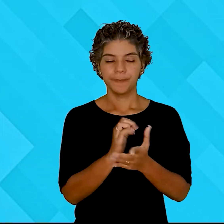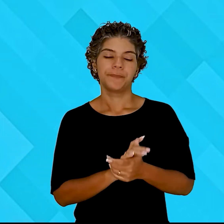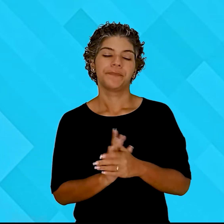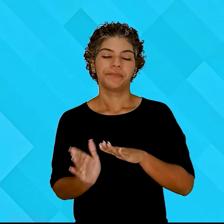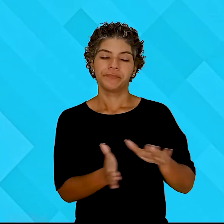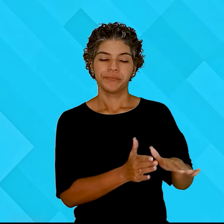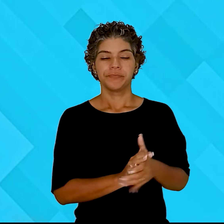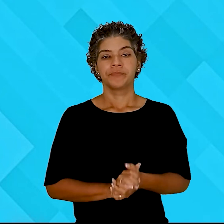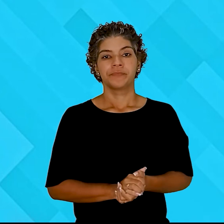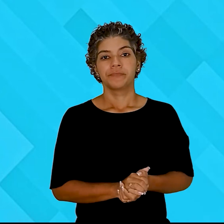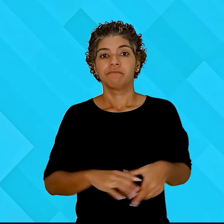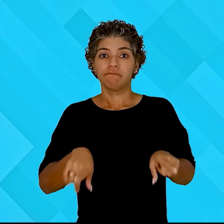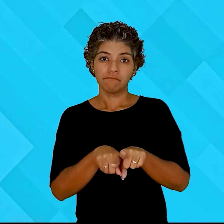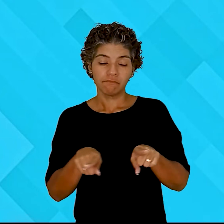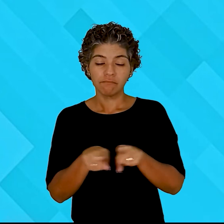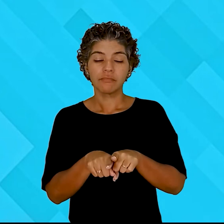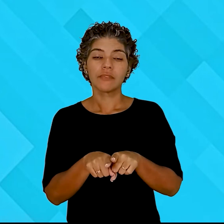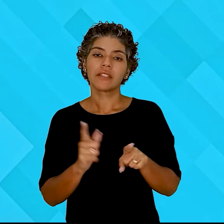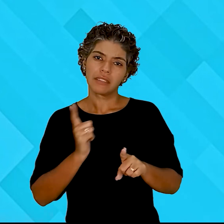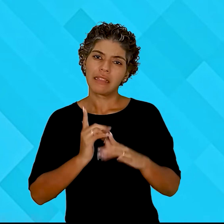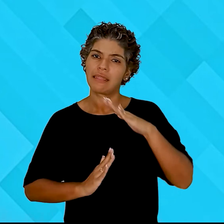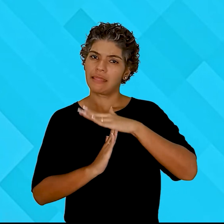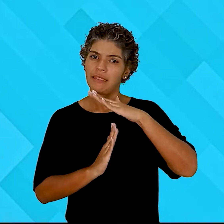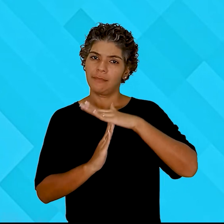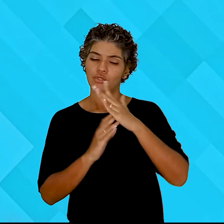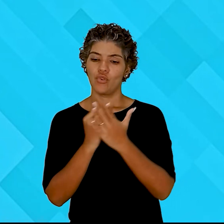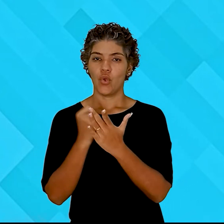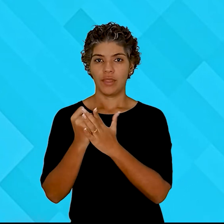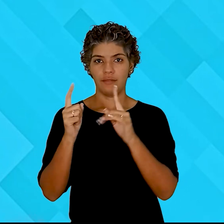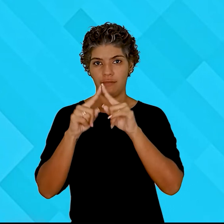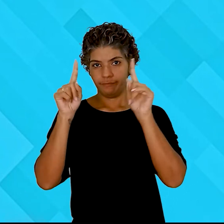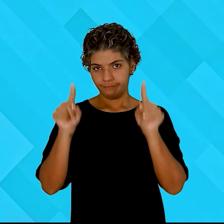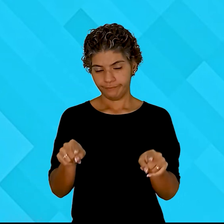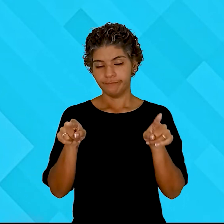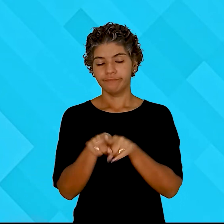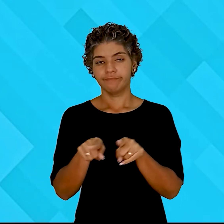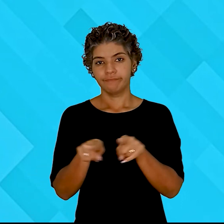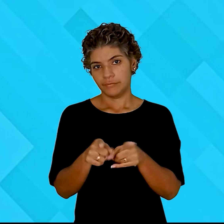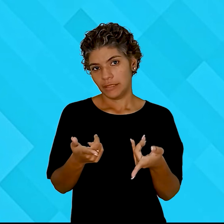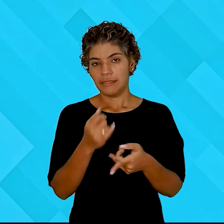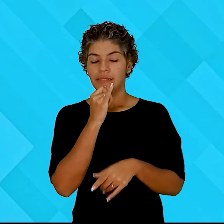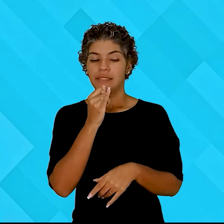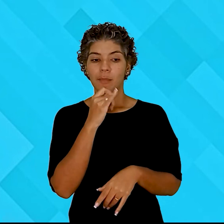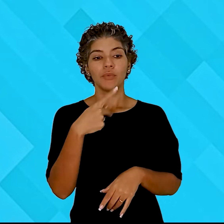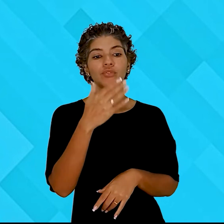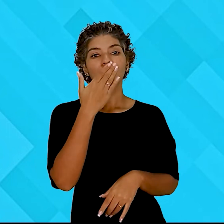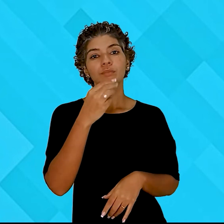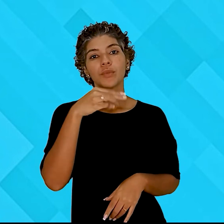custos. Você tem um limite de contratação de funcionário. Então, se alguém prevê um crescimento de empresa, dentro do